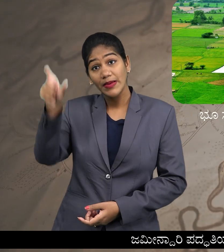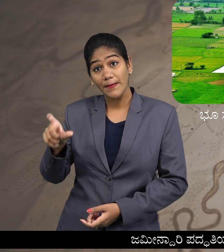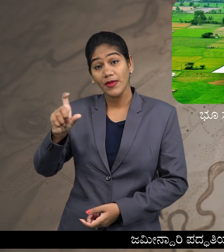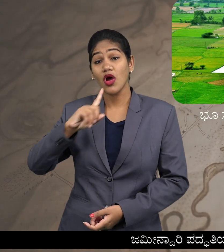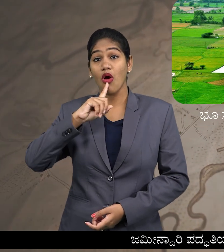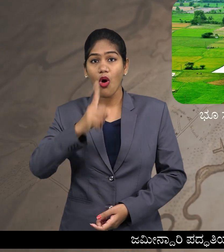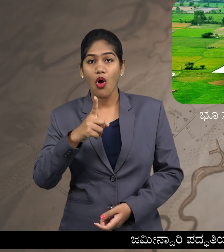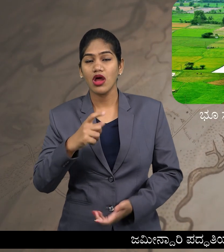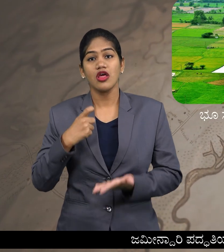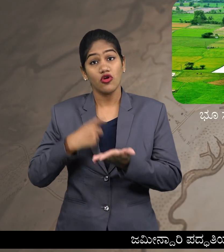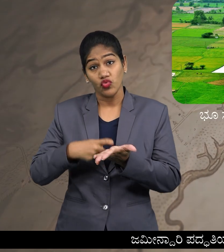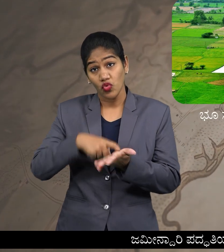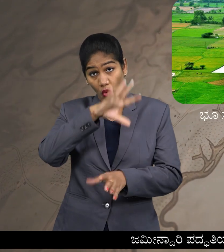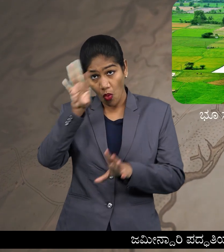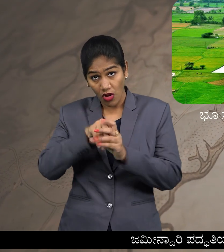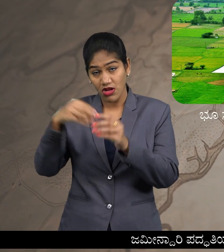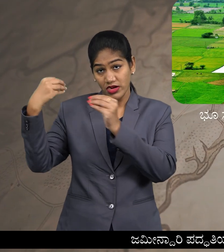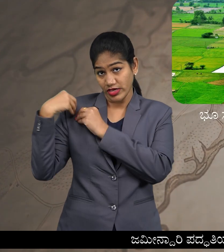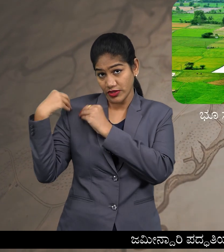ಜಮೀನ್ದಾರಿ ಪದ್ಧತಿಯನ್ನು ರದ್ದುಗೊಳಿಸಲಾಯಿತು.